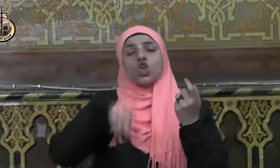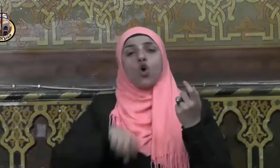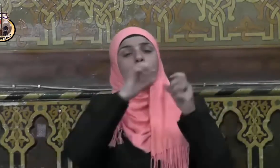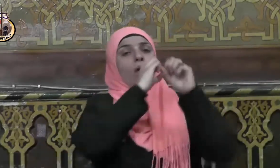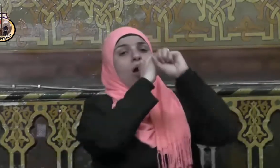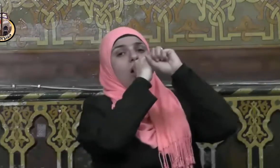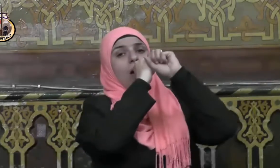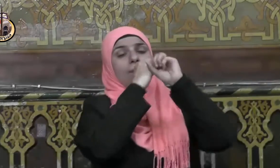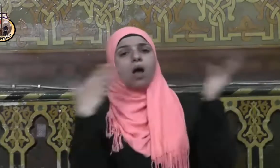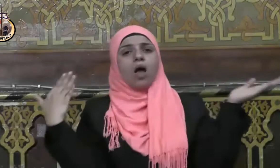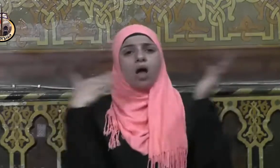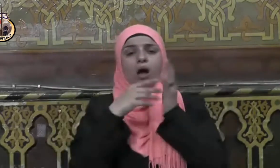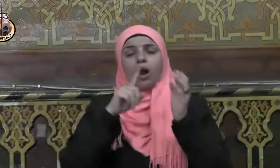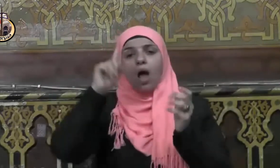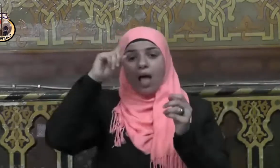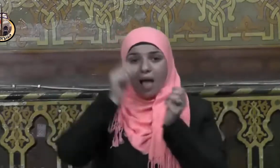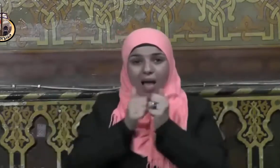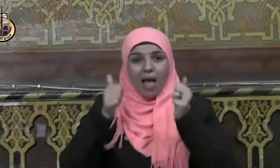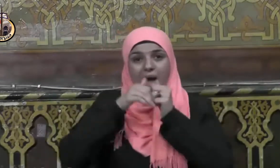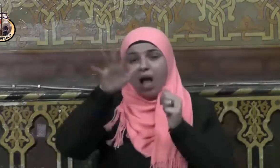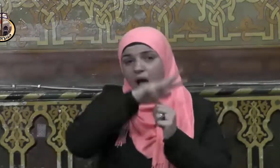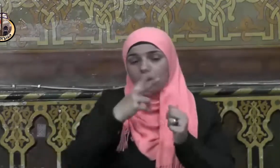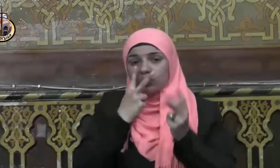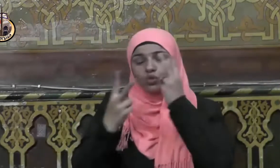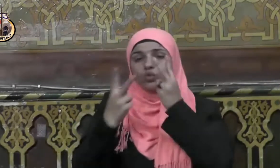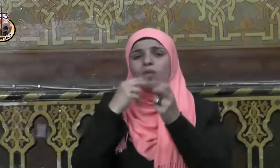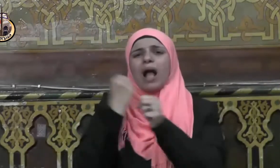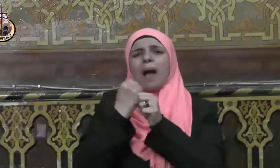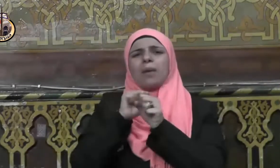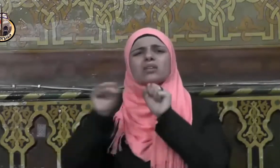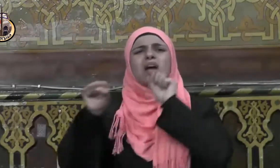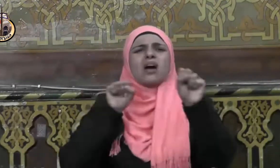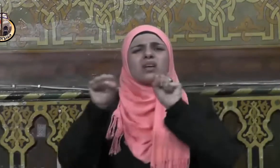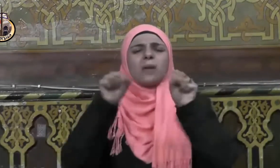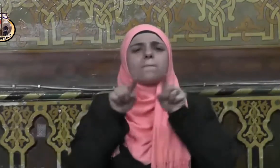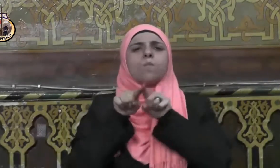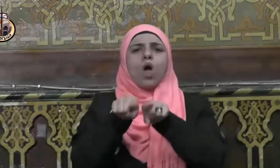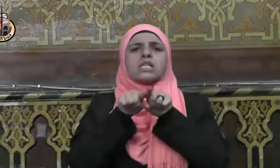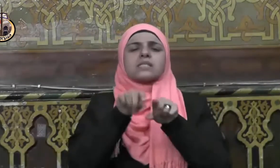وأهل الأمر في كل مجال هم أهل الكفاءة